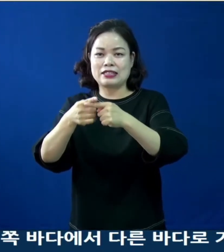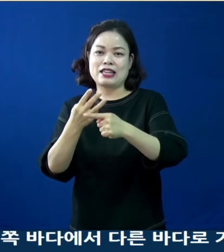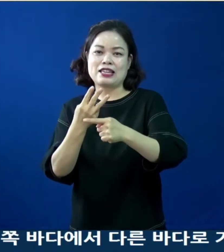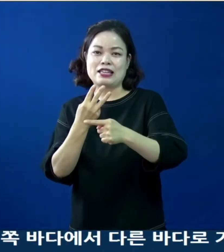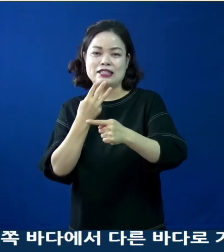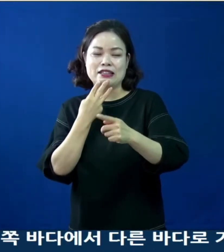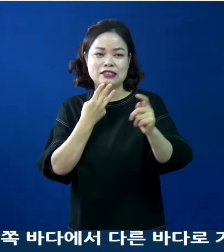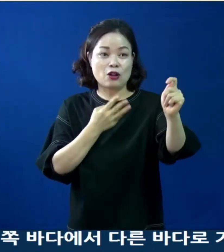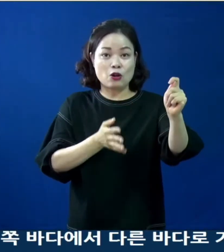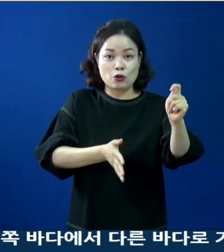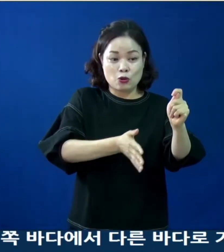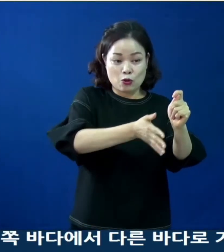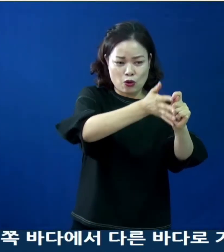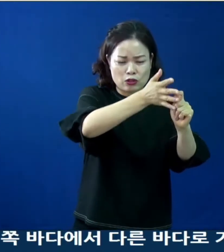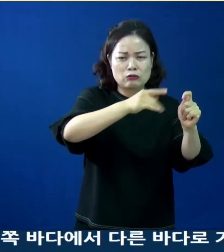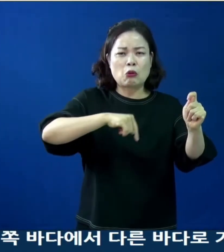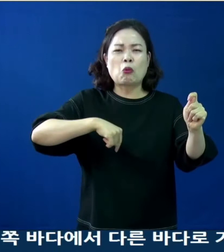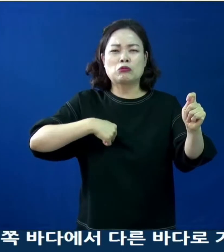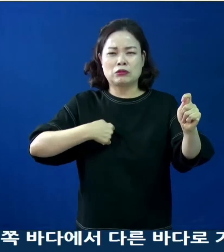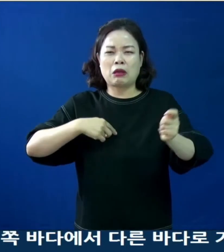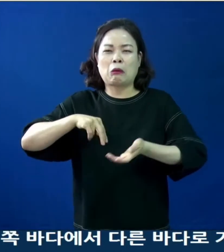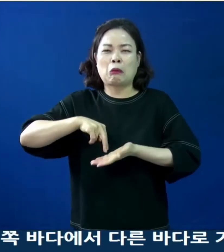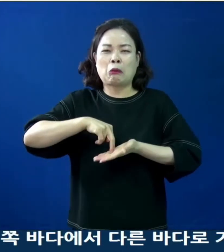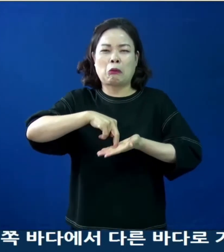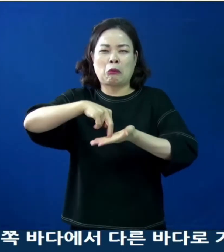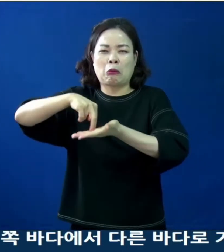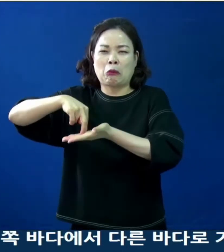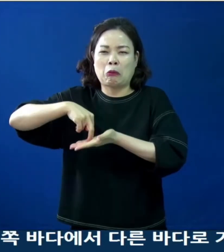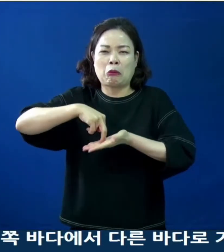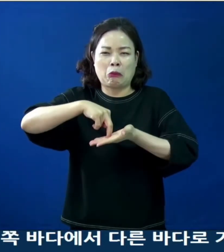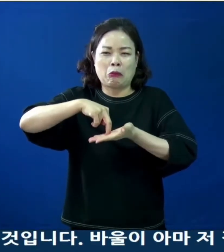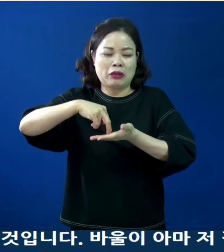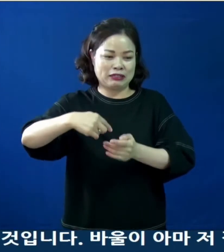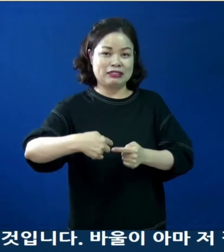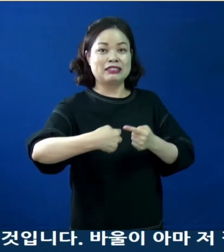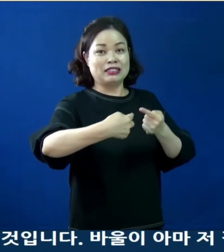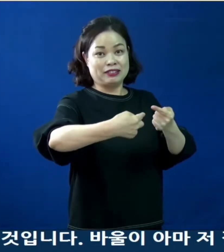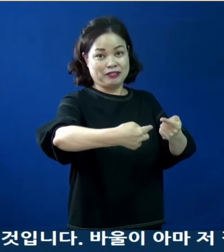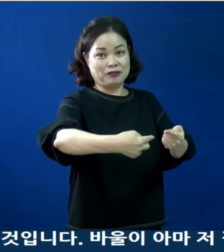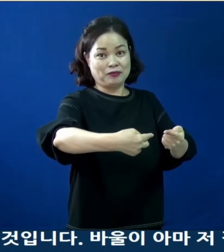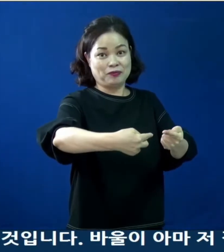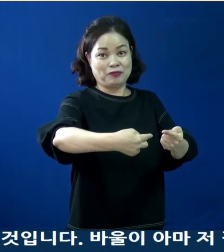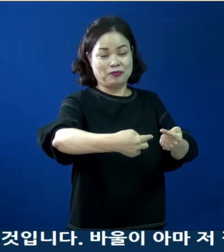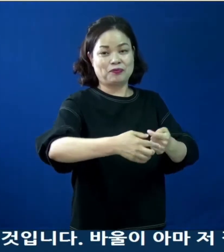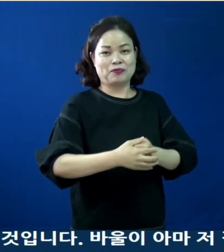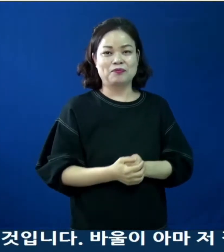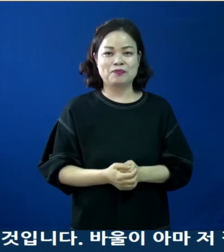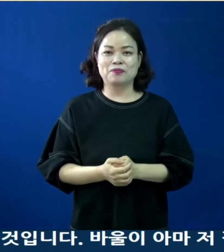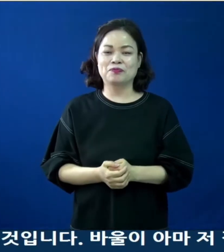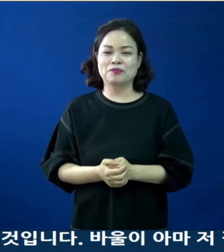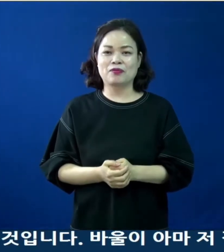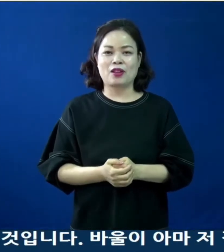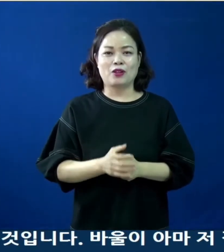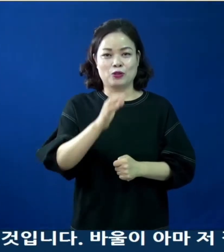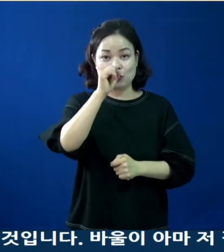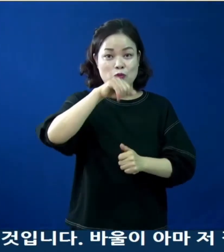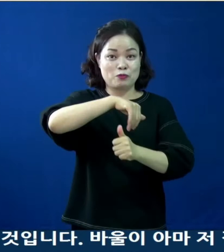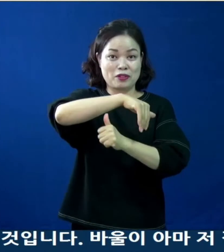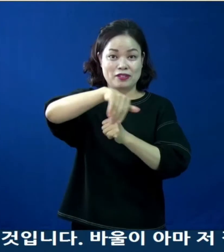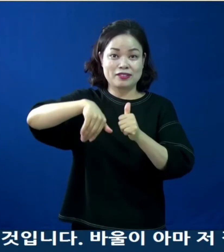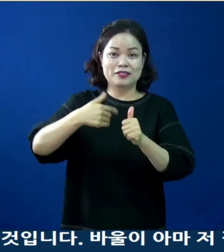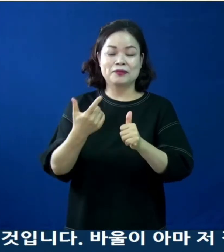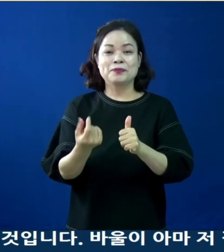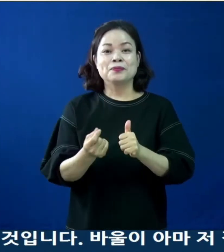고린도로 혼자서 쓸쓸히 들어갔다. 이걸 여러분이 이해해 주시면 좋은 배경이 될 것